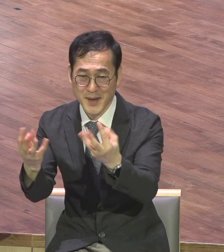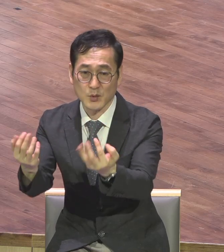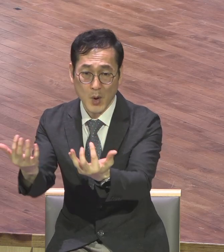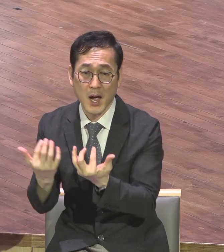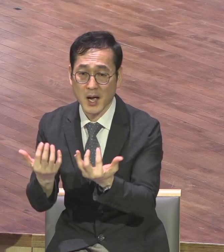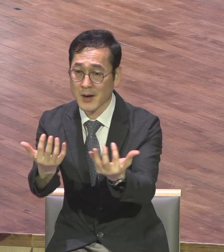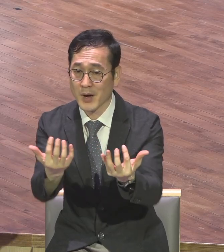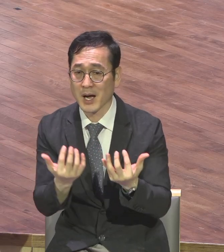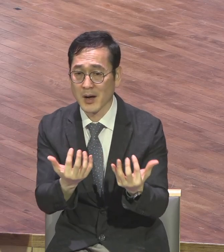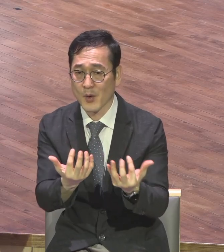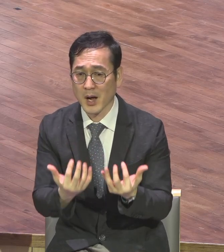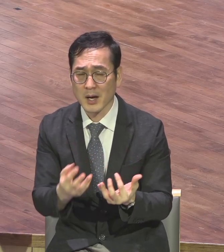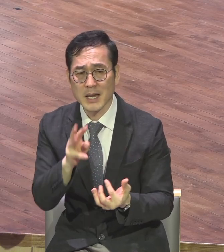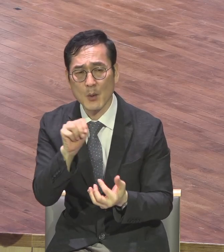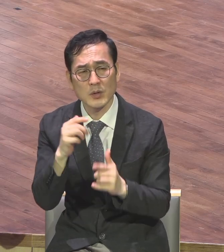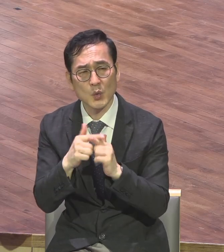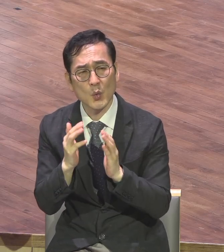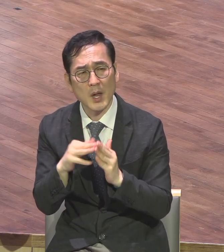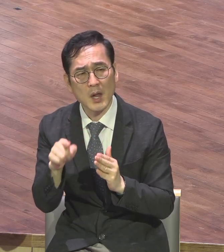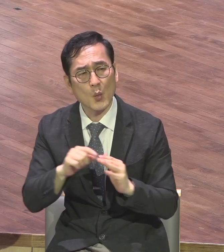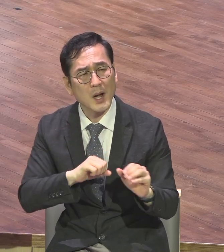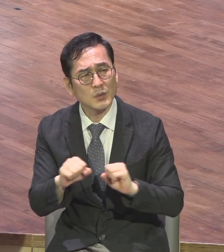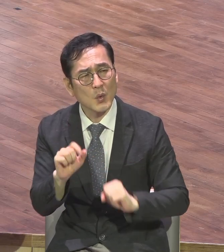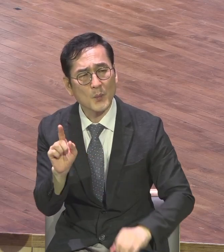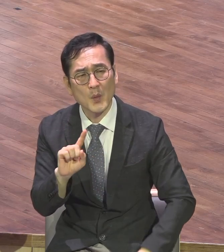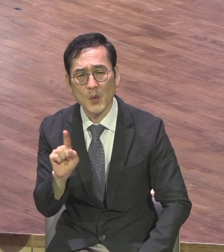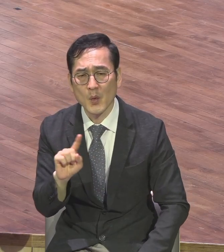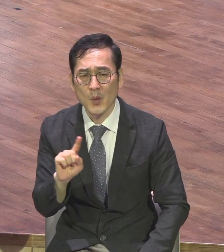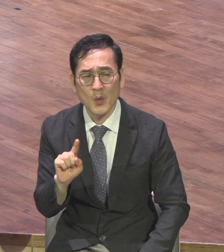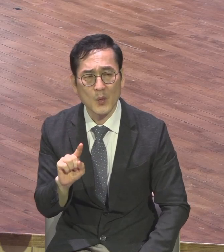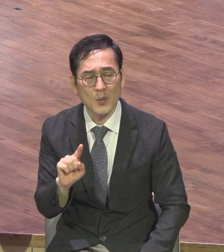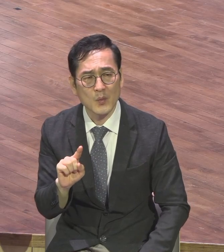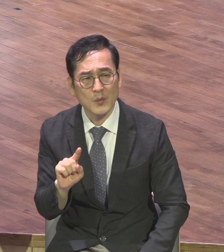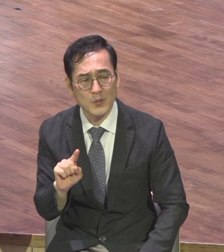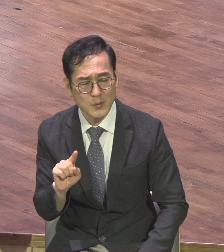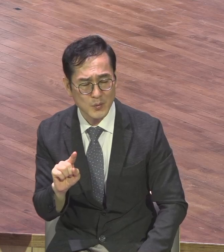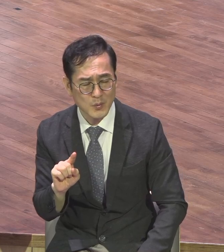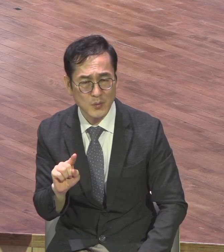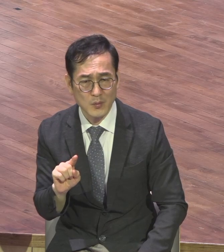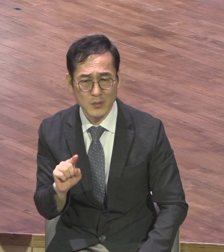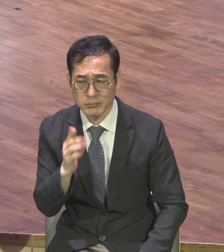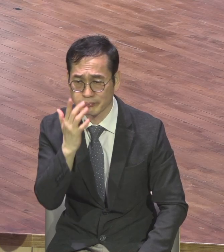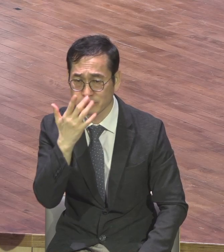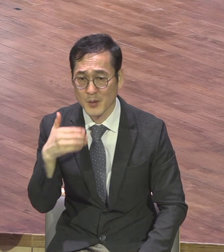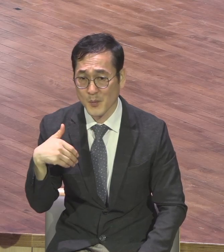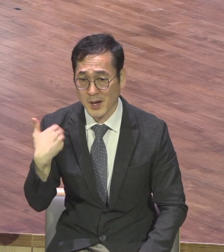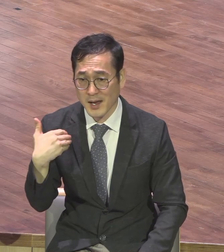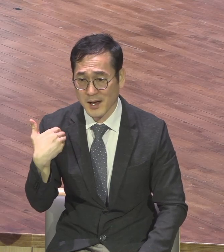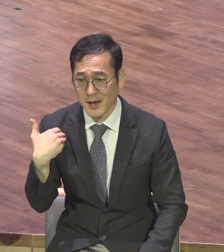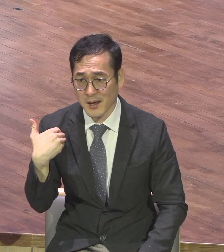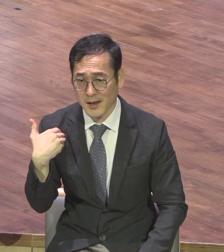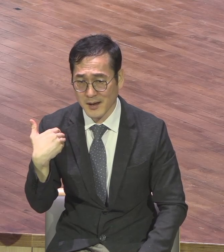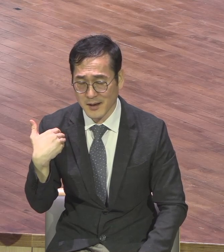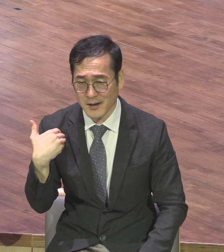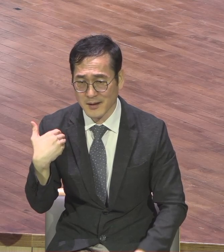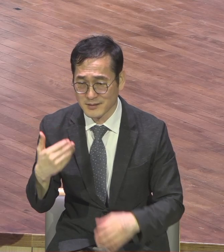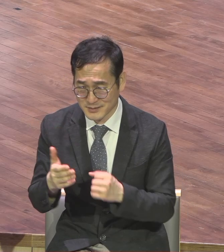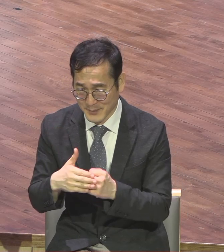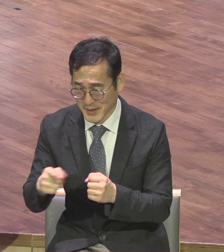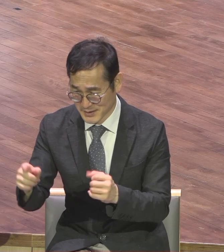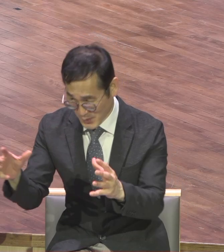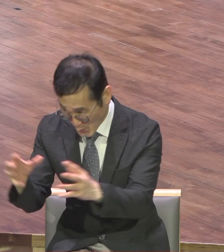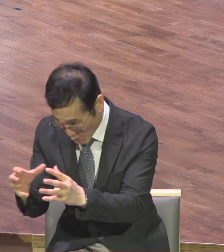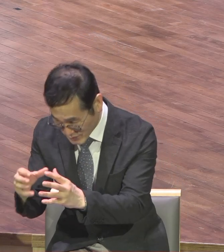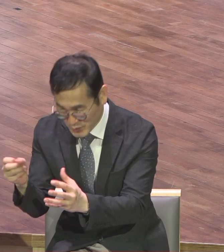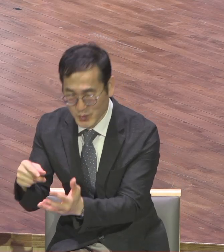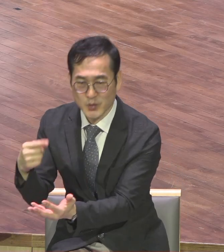예원교회가 어떤 사역을 하고 있는지 그 사역의 핵심 포인트가 뭔지 그걸 제대로 알아야 새가족들도 영적 한 흐름을 탈 거